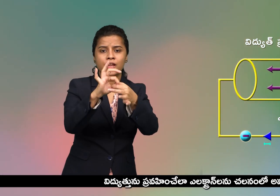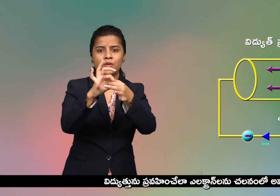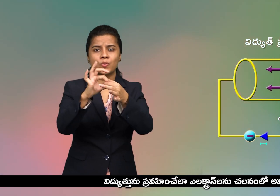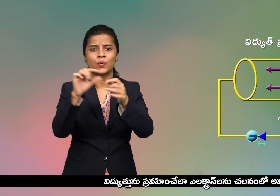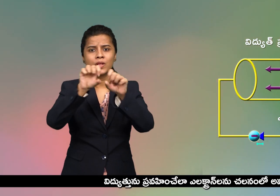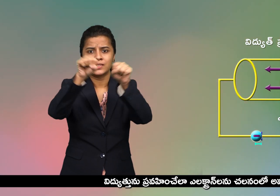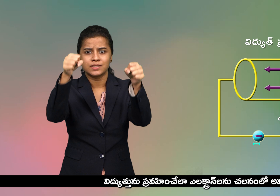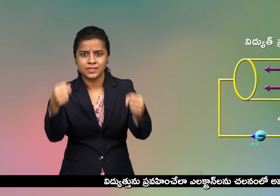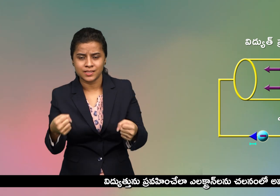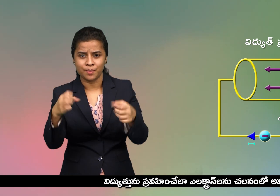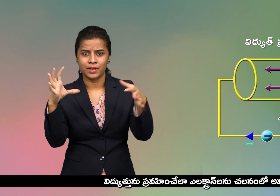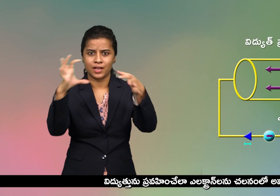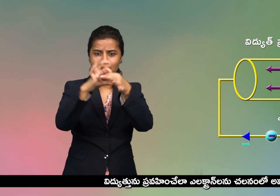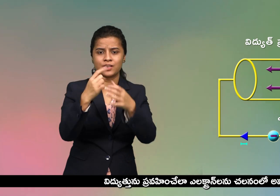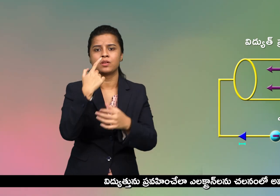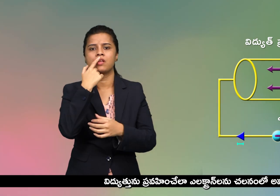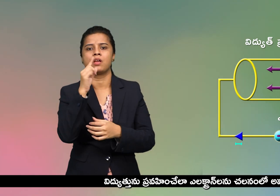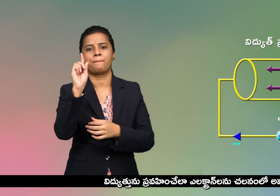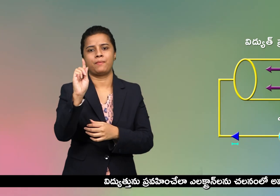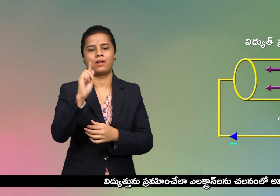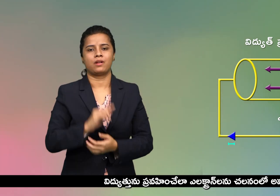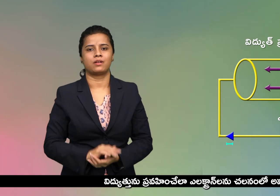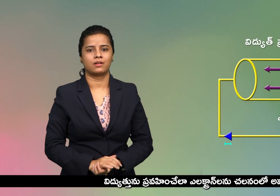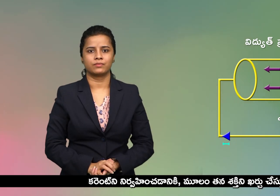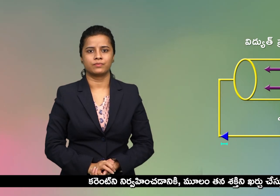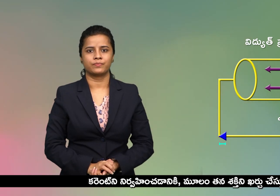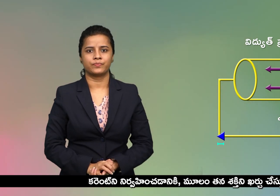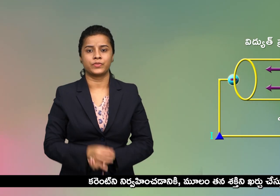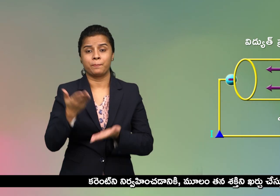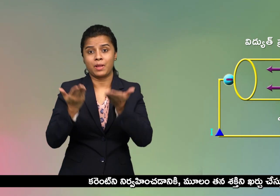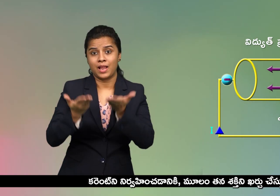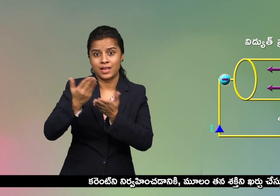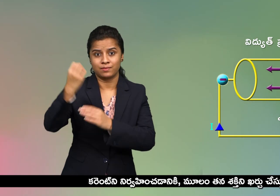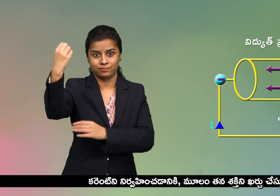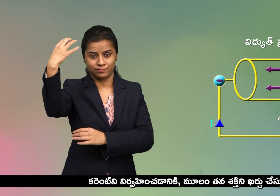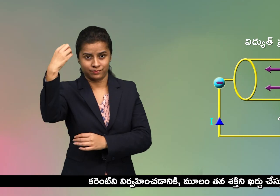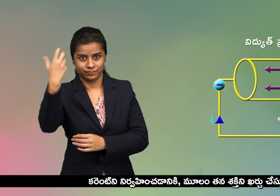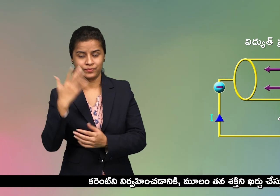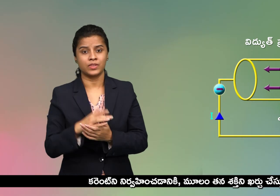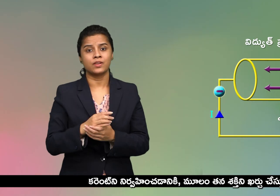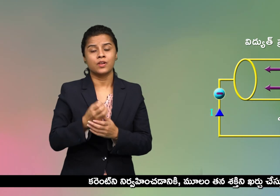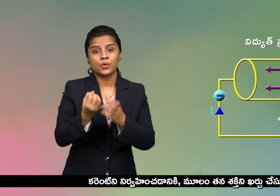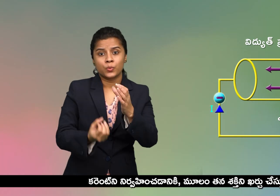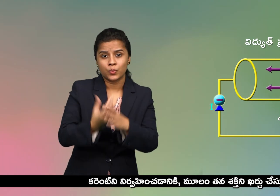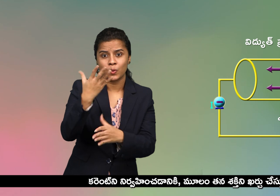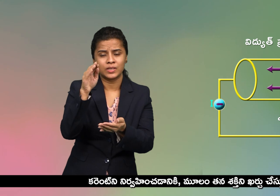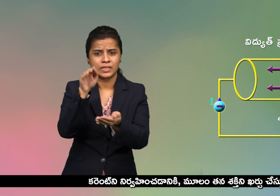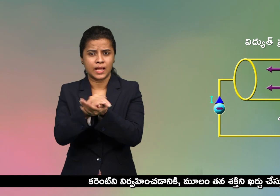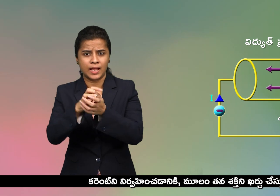ప్రవహించేలా ఎలక్ట్రాన్లను చలనంలో అమర్చుతుంది. కరెంటును నిర్వహించడానికి మూలం తన శక్తిని ఖర్చు